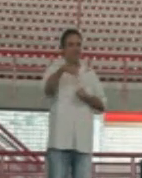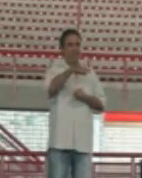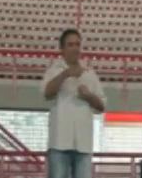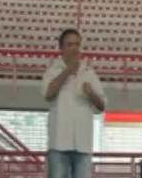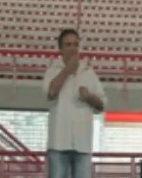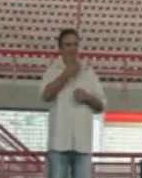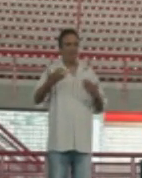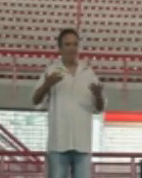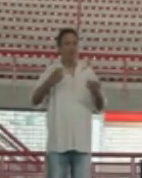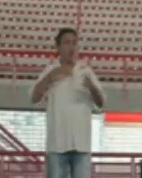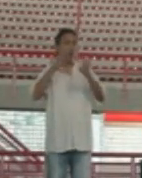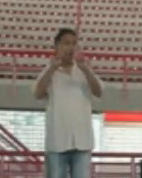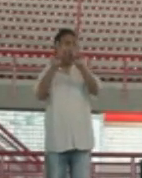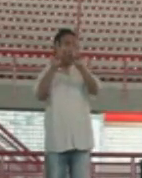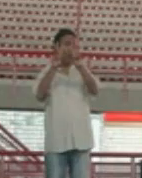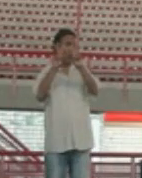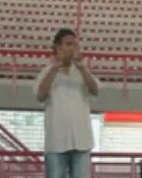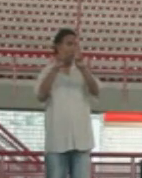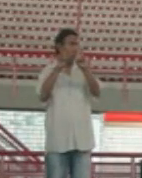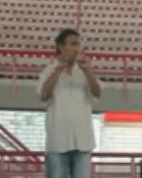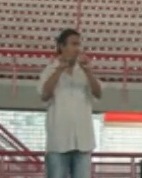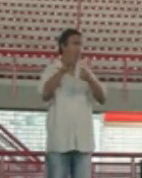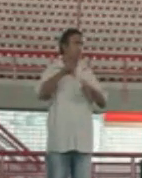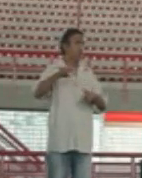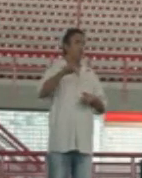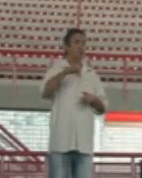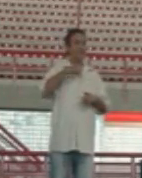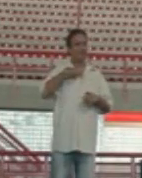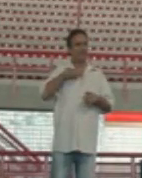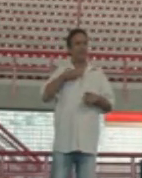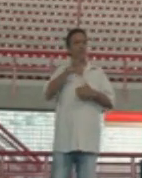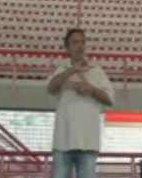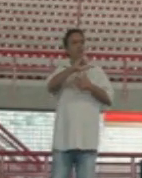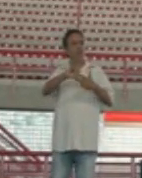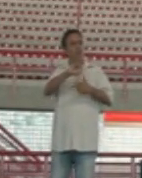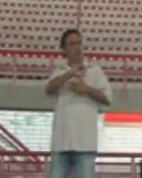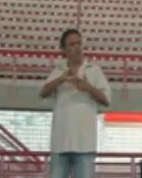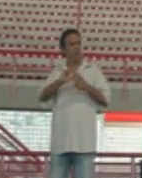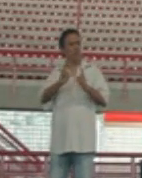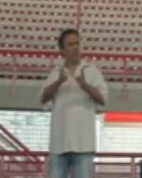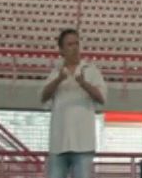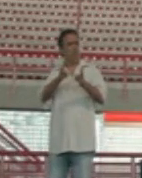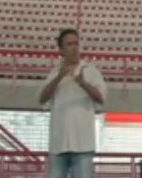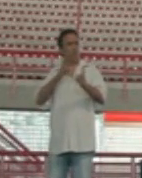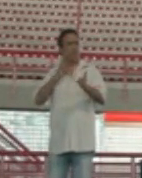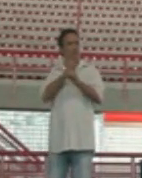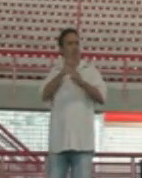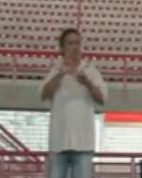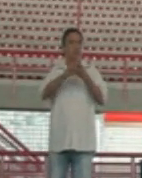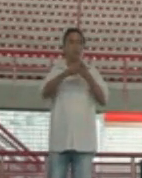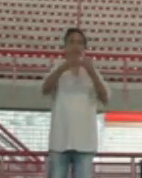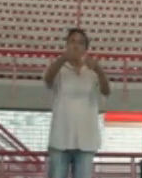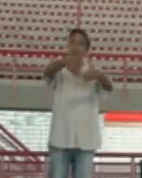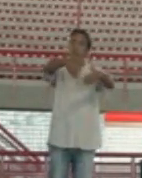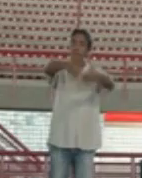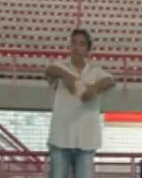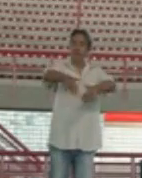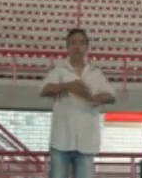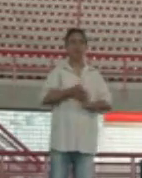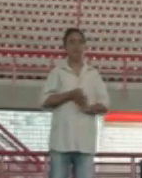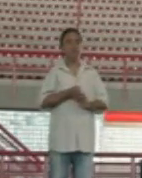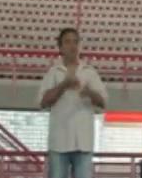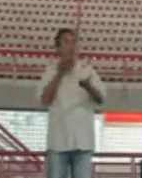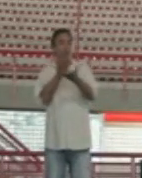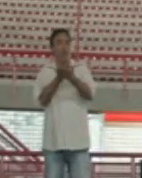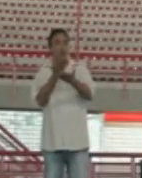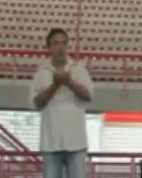eu trouxe um tema que tem caído muito no Enem e também nos concursos públicos. Trouxe uma